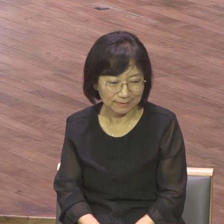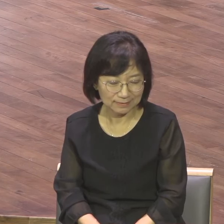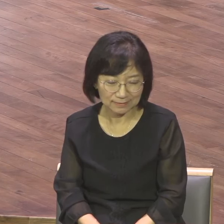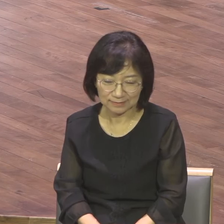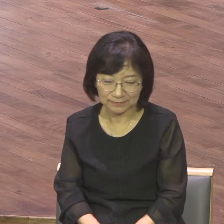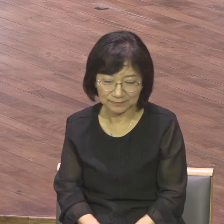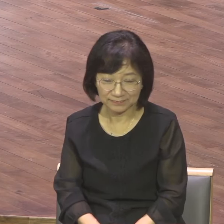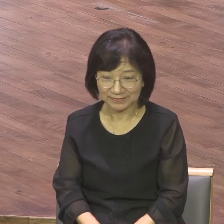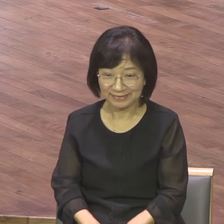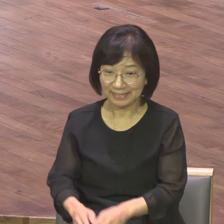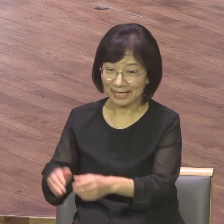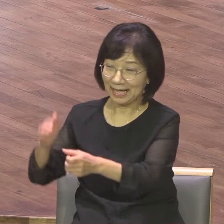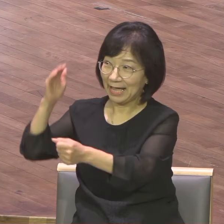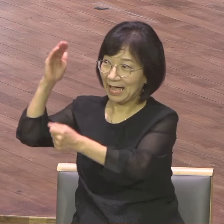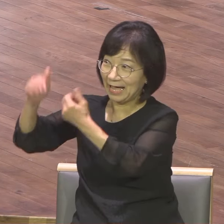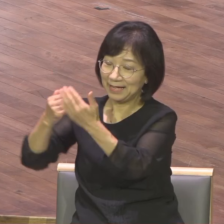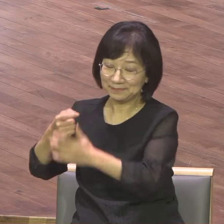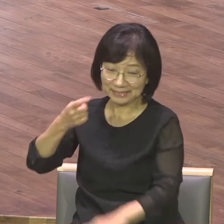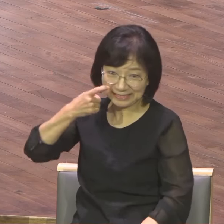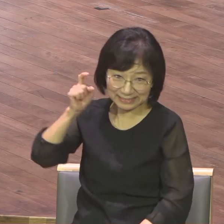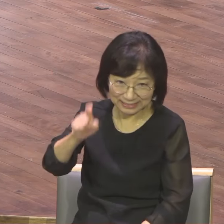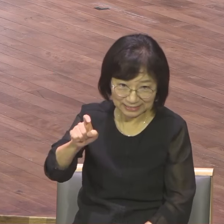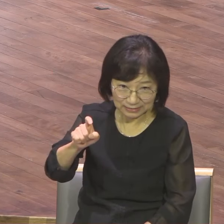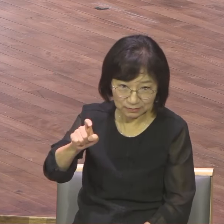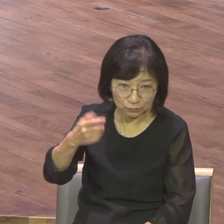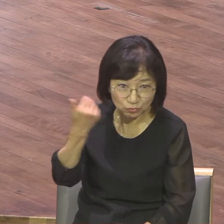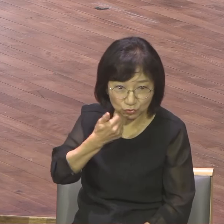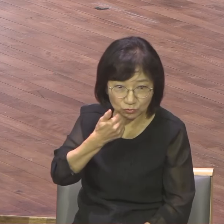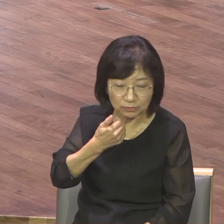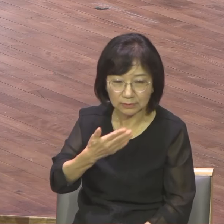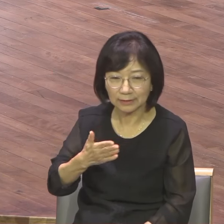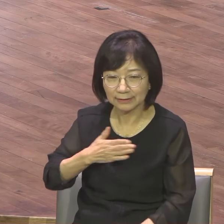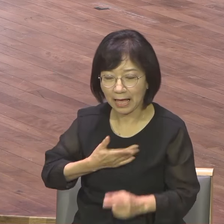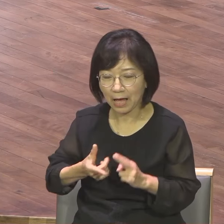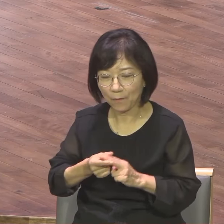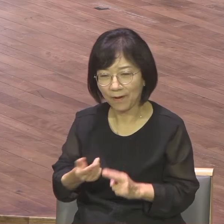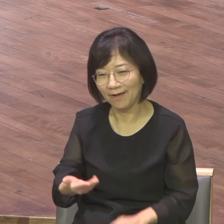하나님이 찍은 분들이 누구예요? 저와 여러분이에요. 아셔야 돼요.